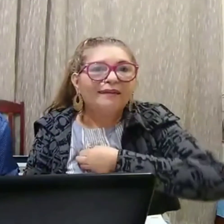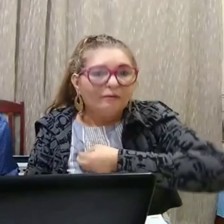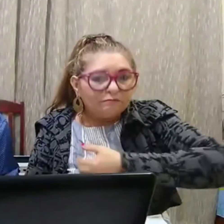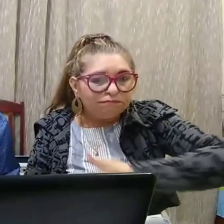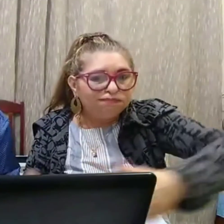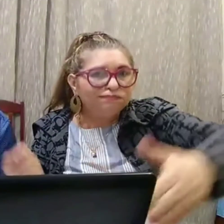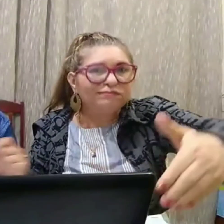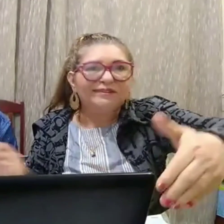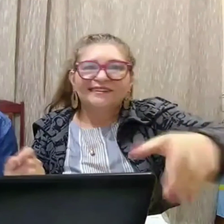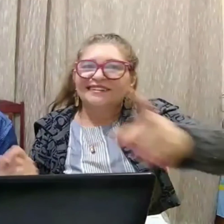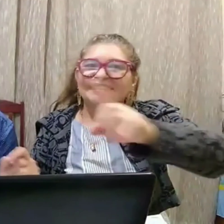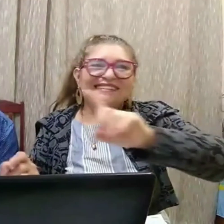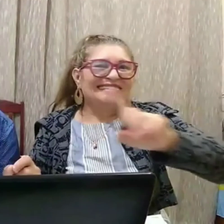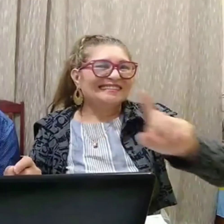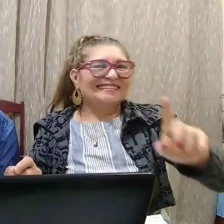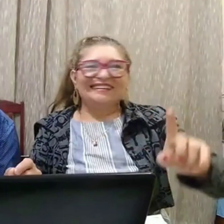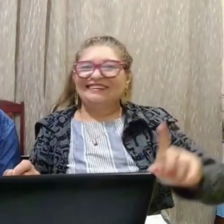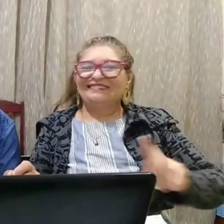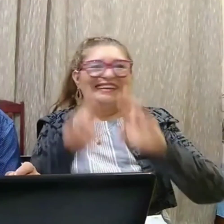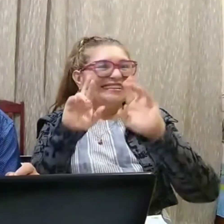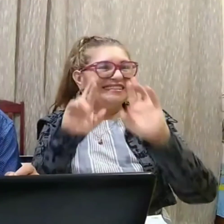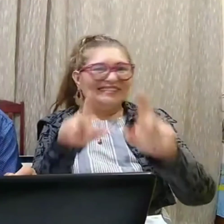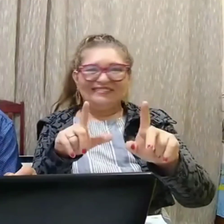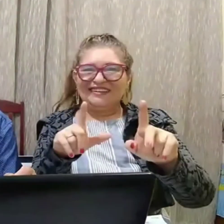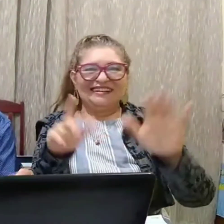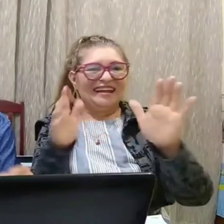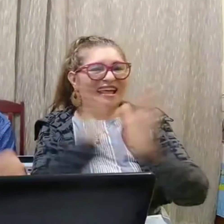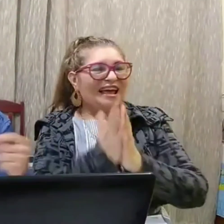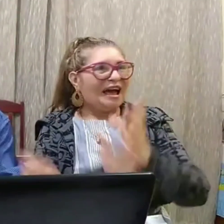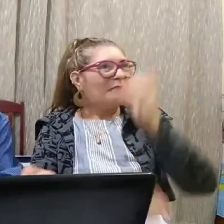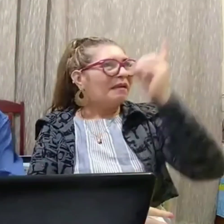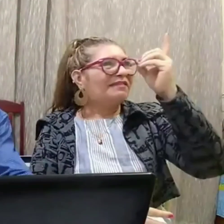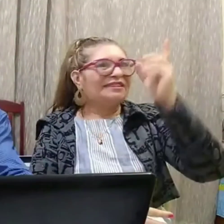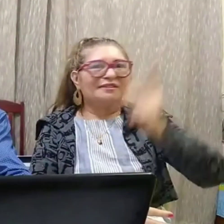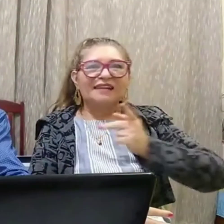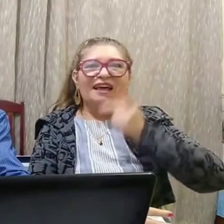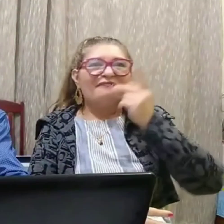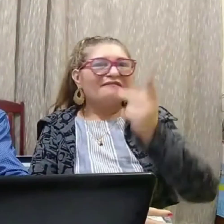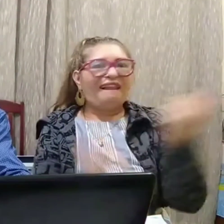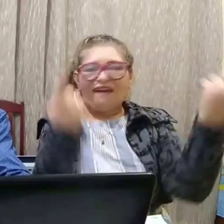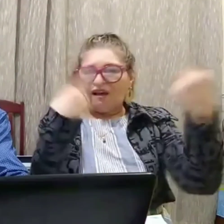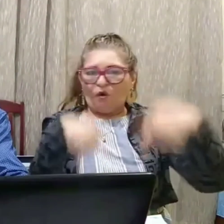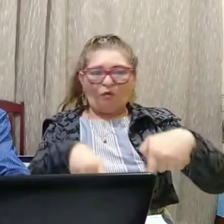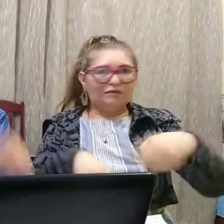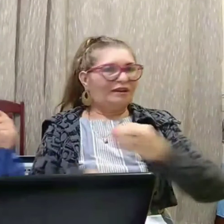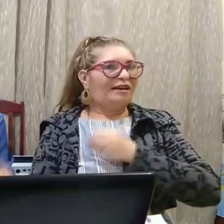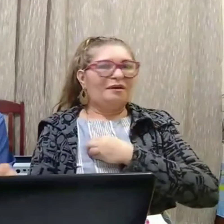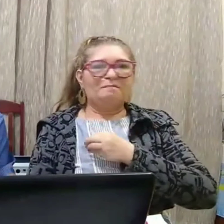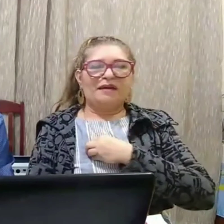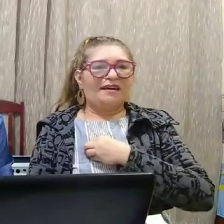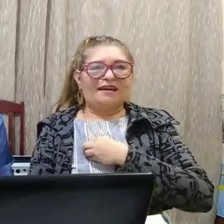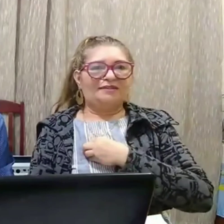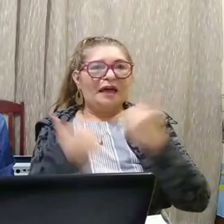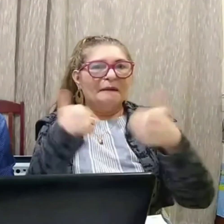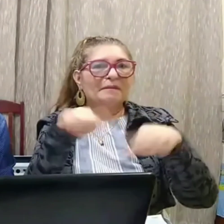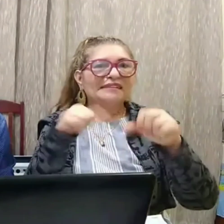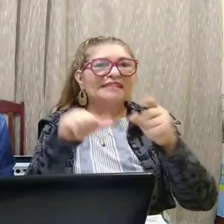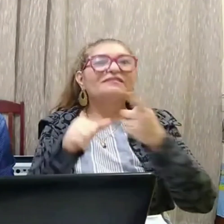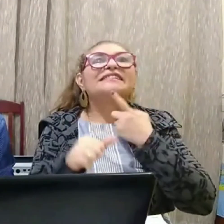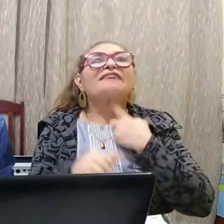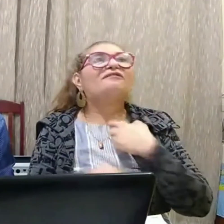por mim. Não é esta a ideia da Bíblia. Deus é contra isto, e a igreja de Éfeso também era contra